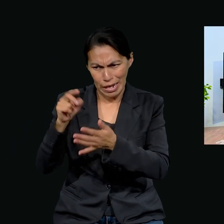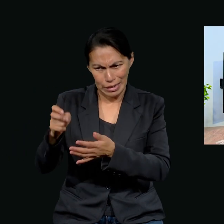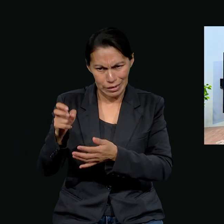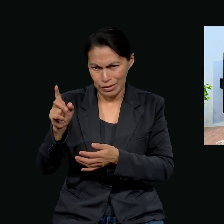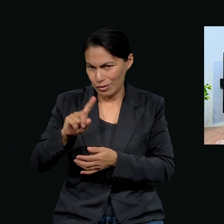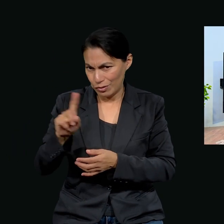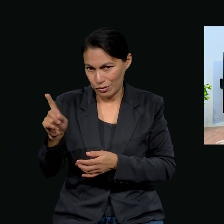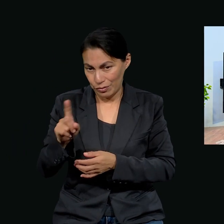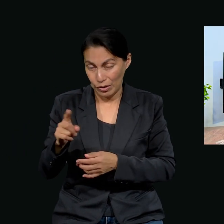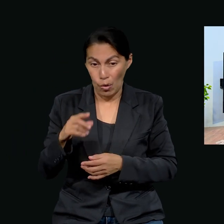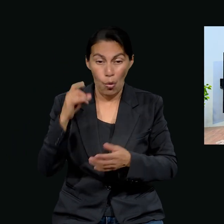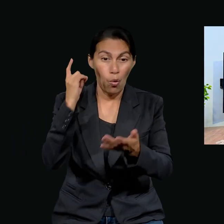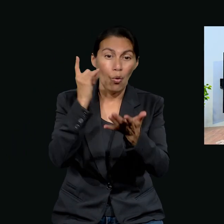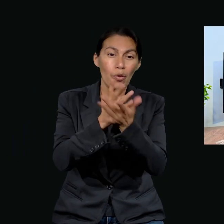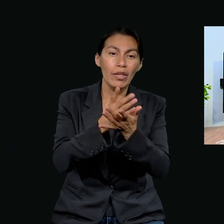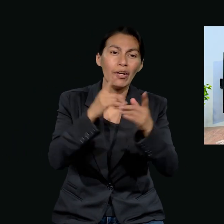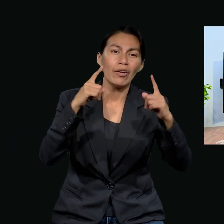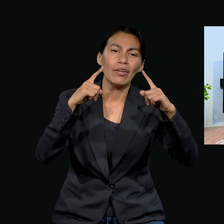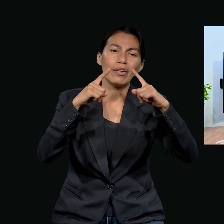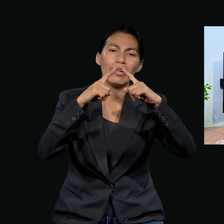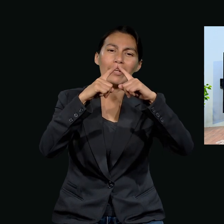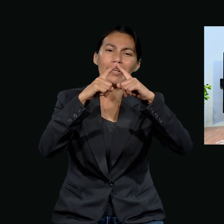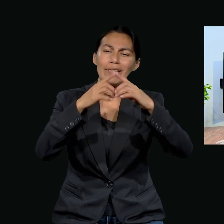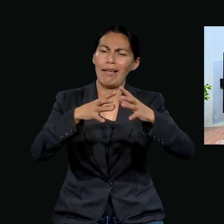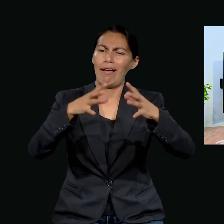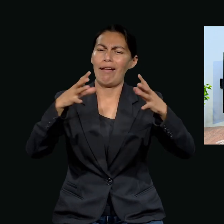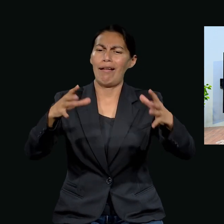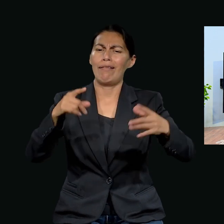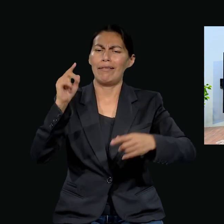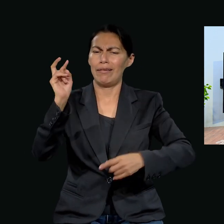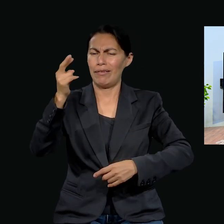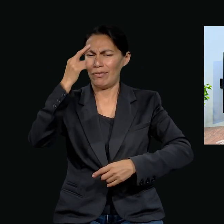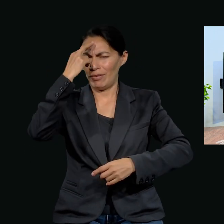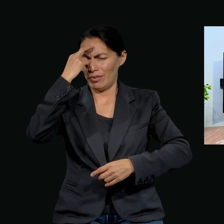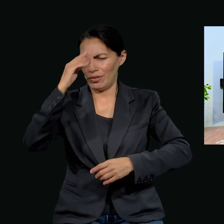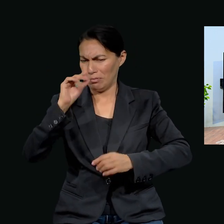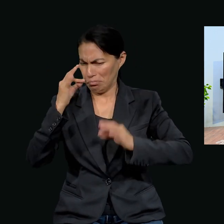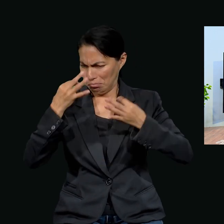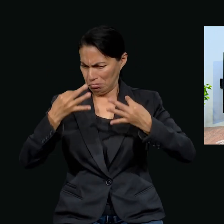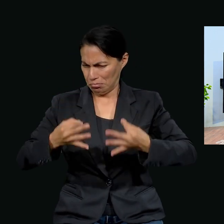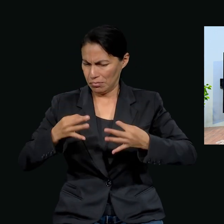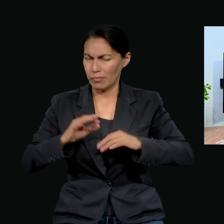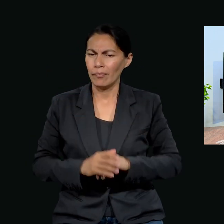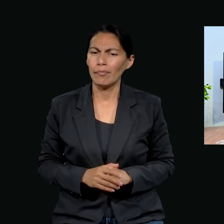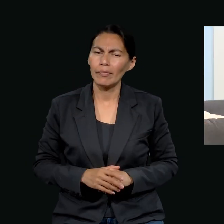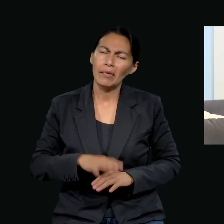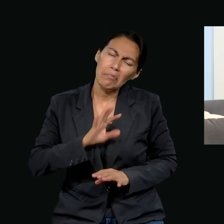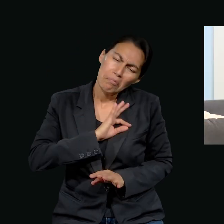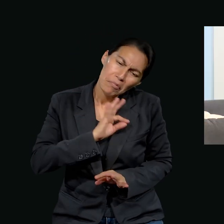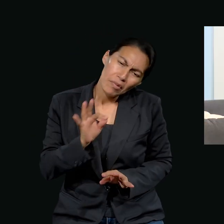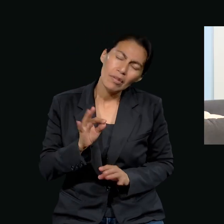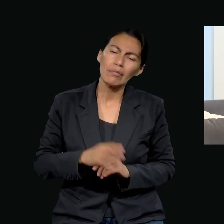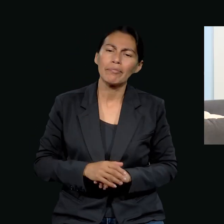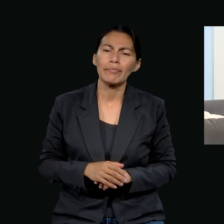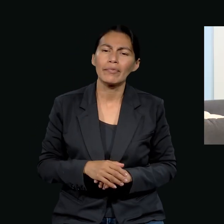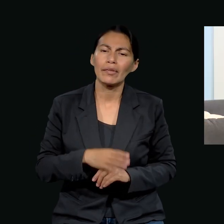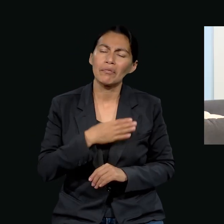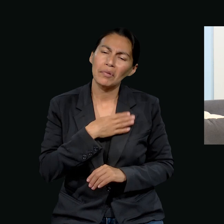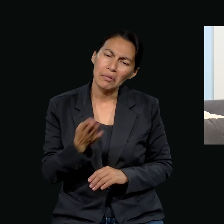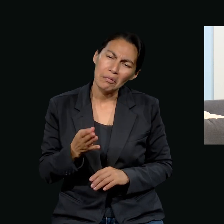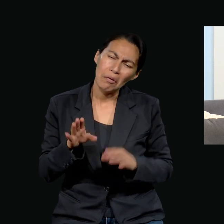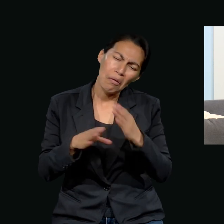no. Tenía que ser en los templos reconocidos. Pero, bueno, las cosas cambiaron después que